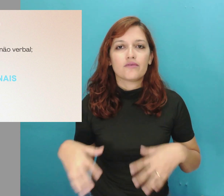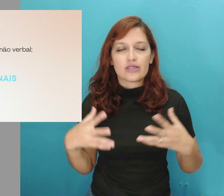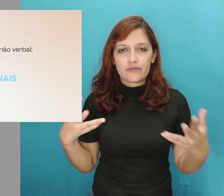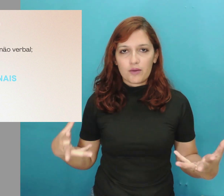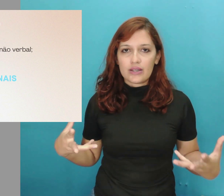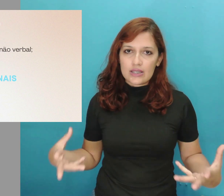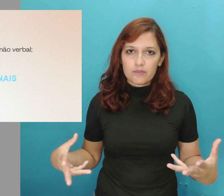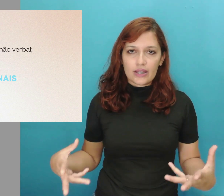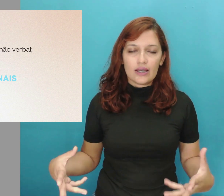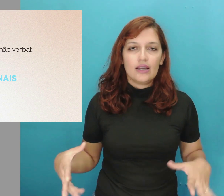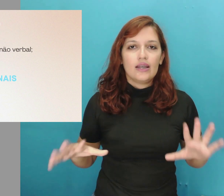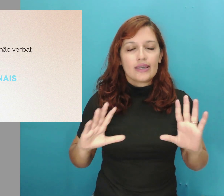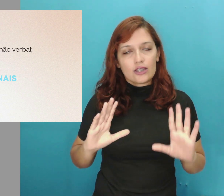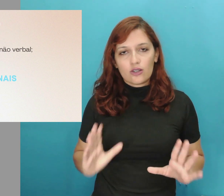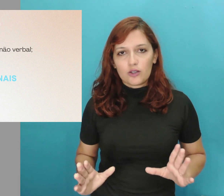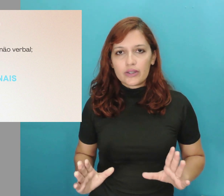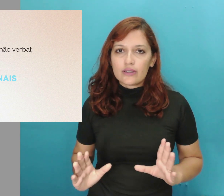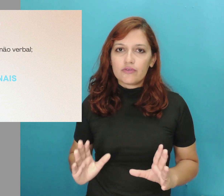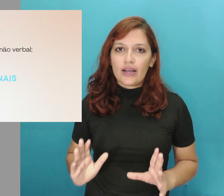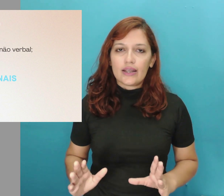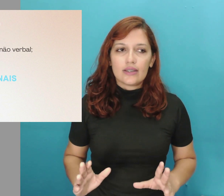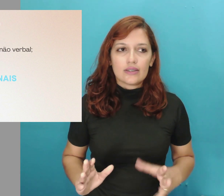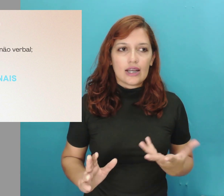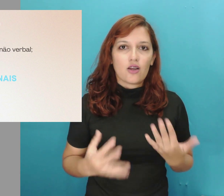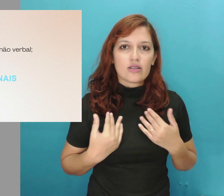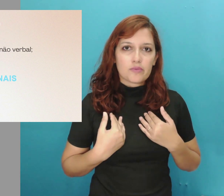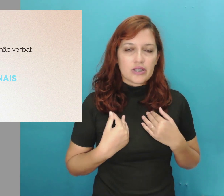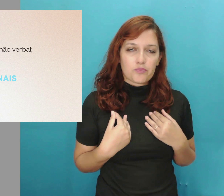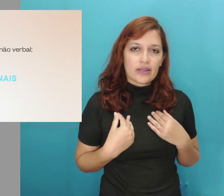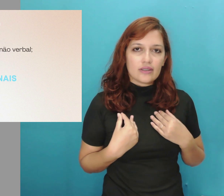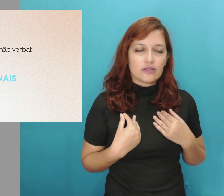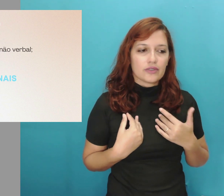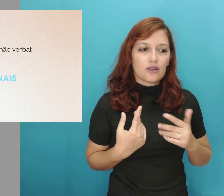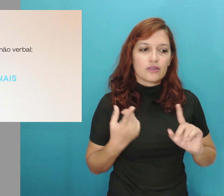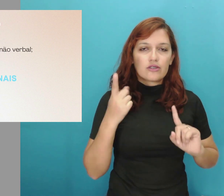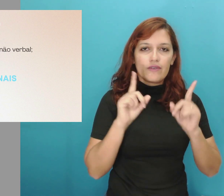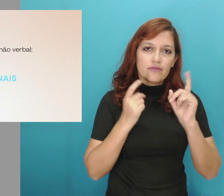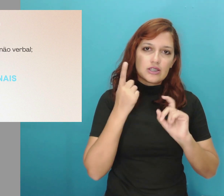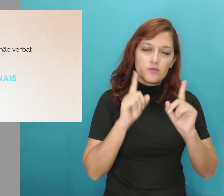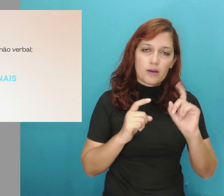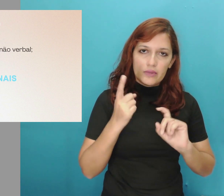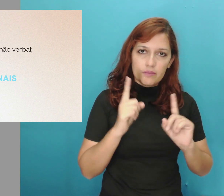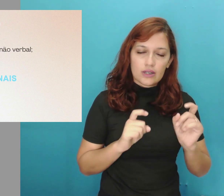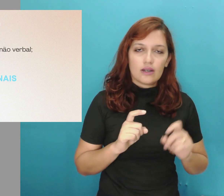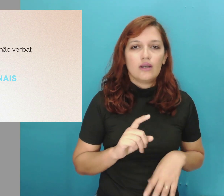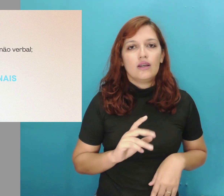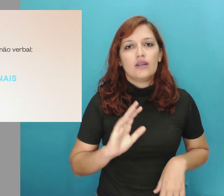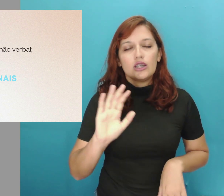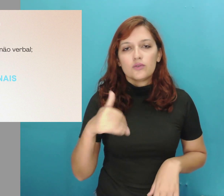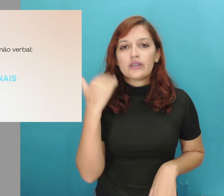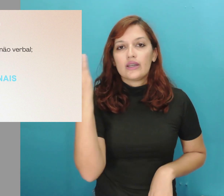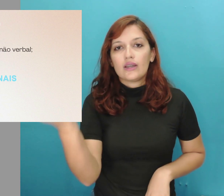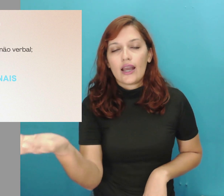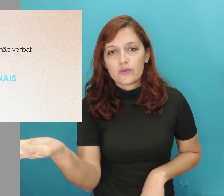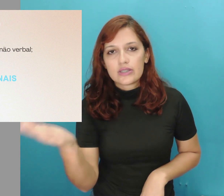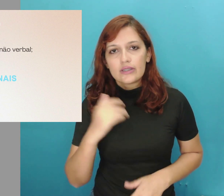você vai perceber que é totalmente diferente da nossa perspectiva, né? Quando a gente vai fazer uma mímica e do que é o